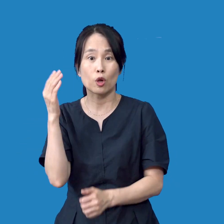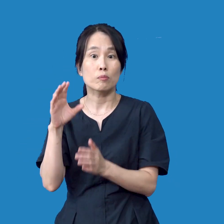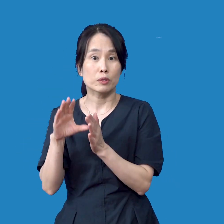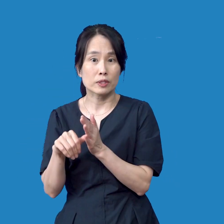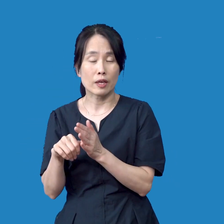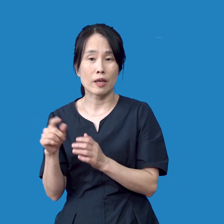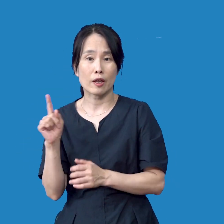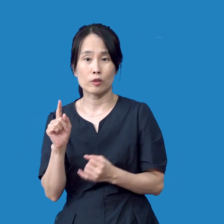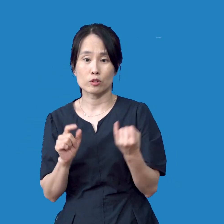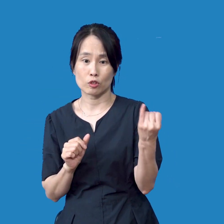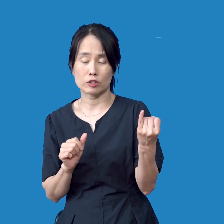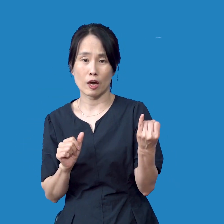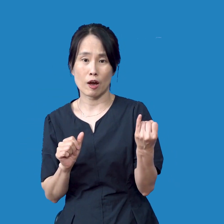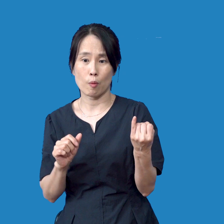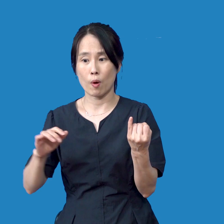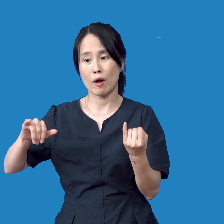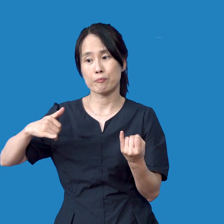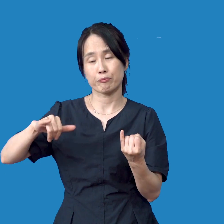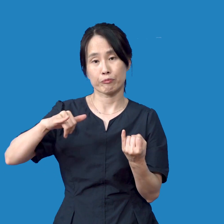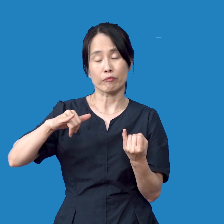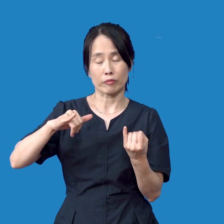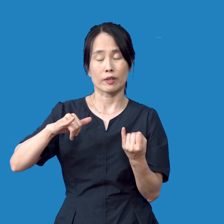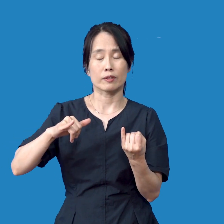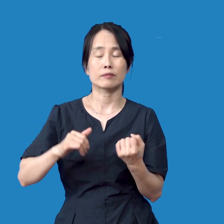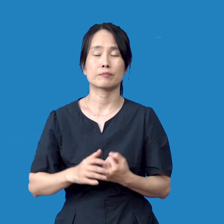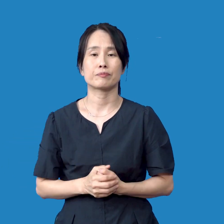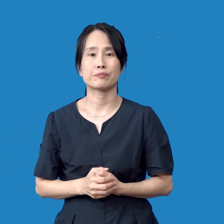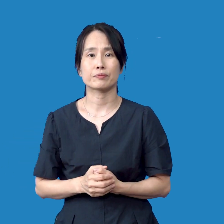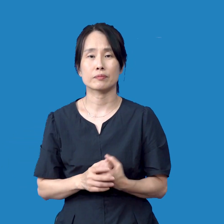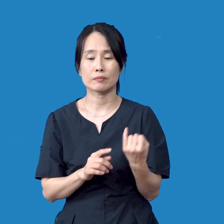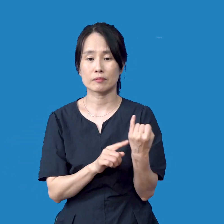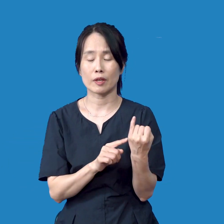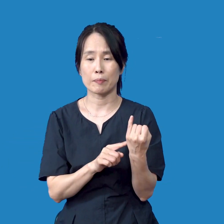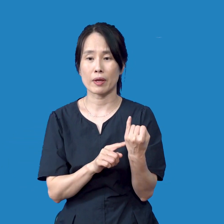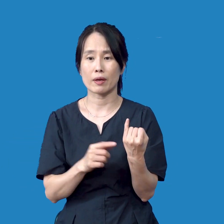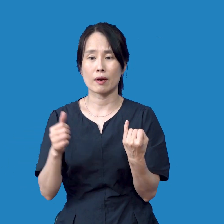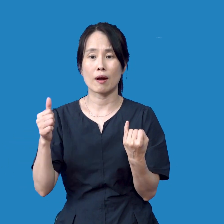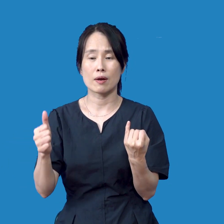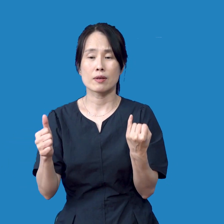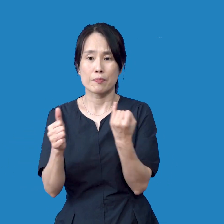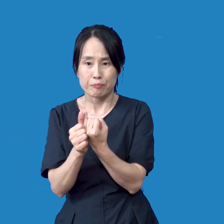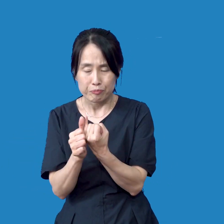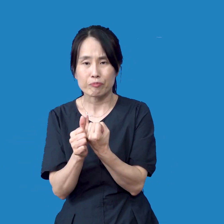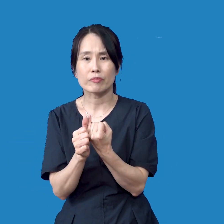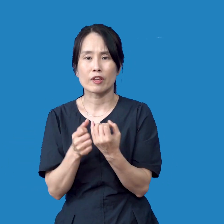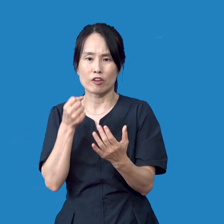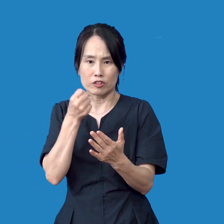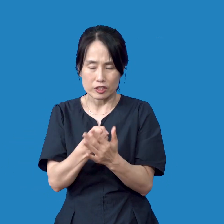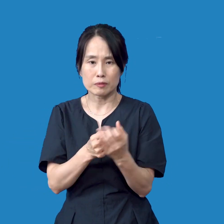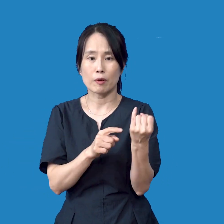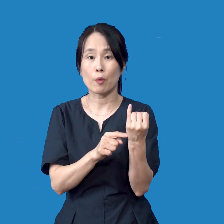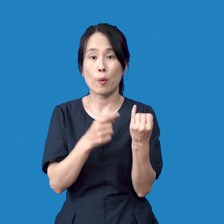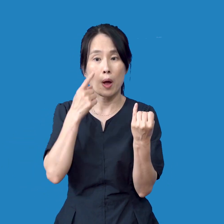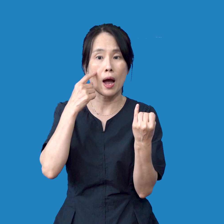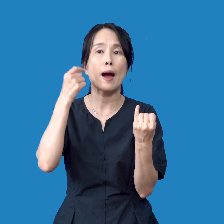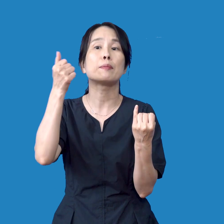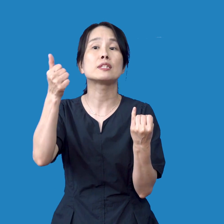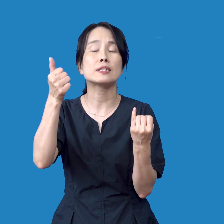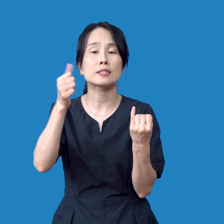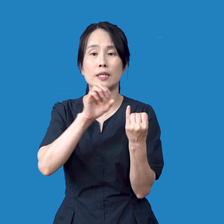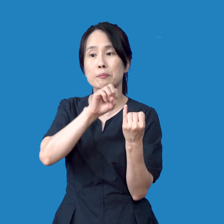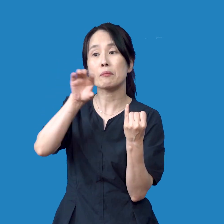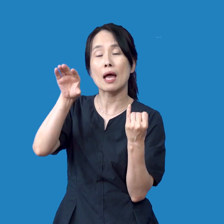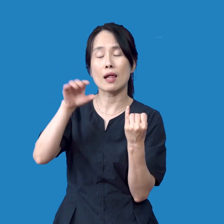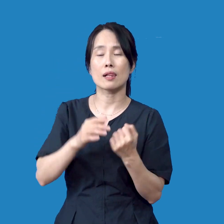어느 자매와 사귀게 되었습니다. 자매가 매튜 헨리와 결혼하기로 결심을 하고 아버지에게 얘기를